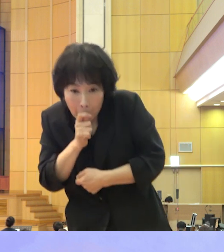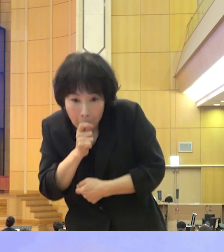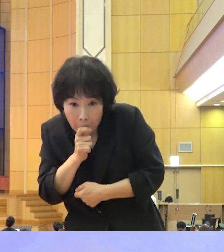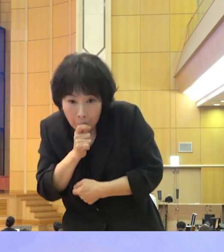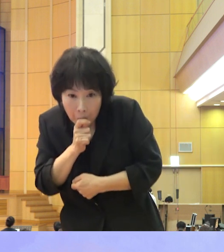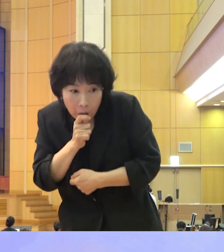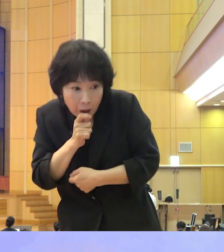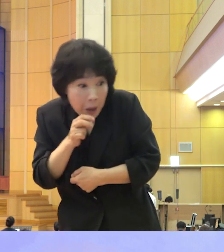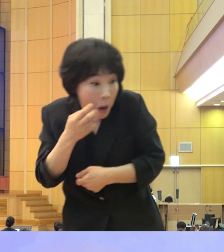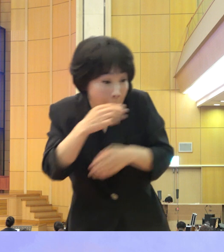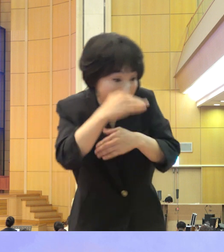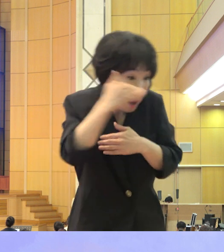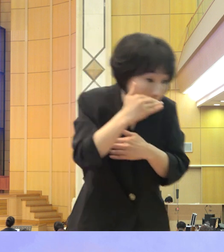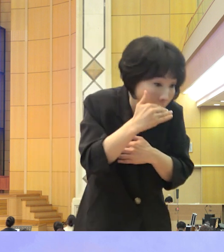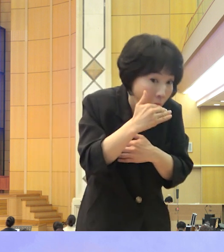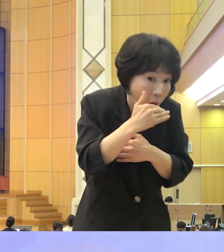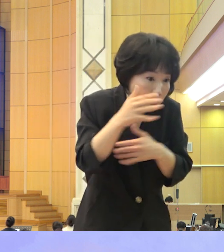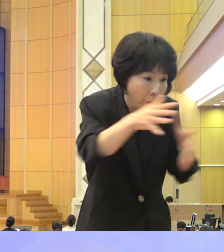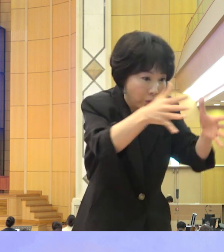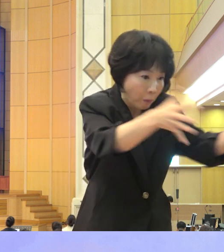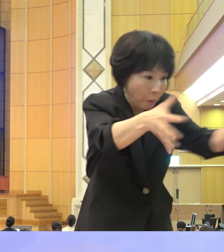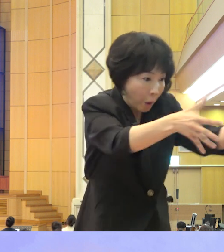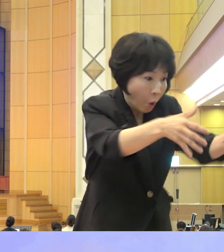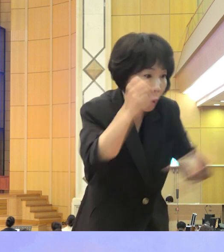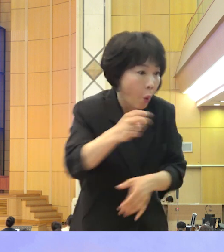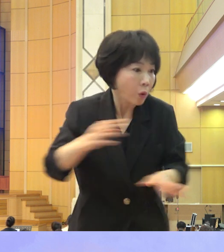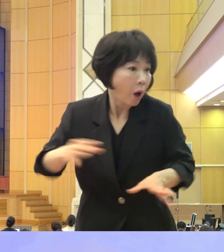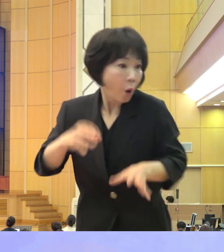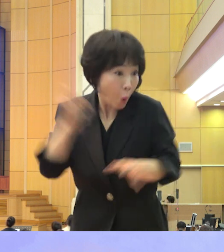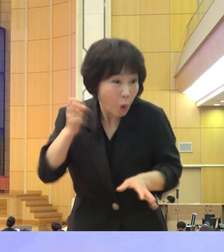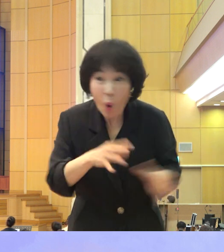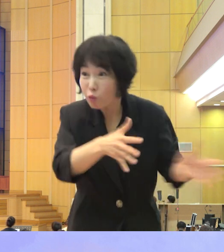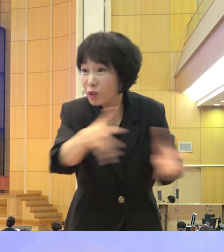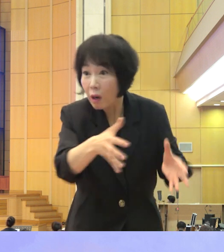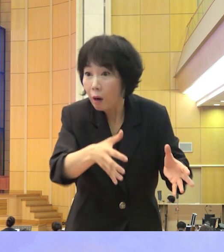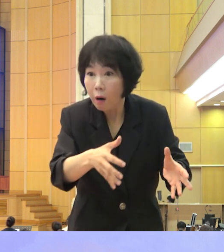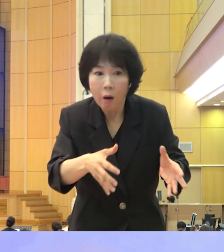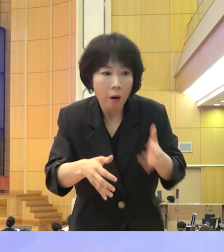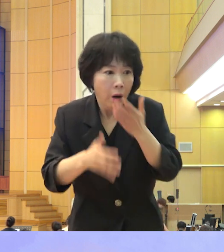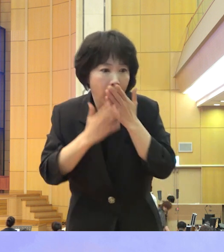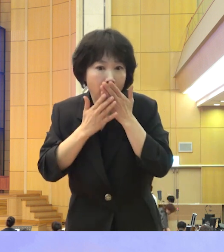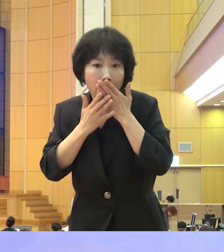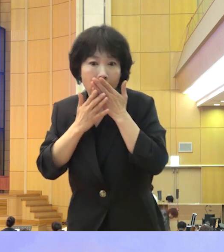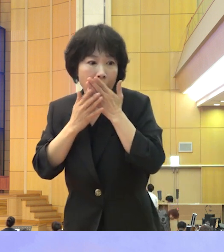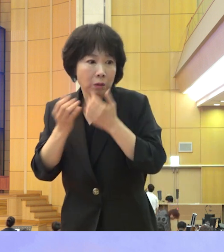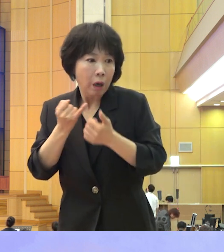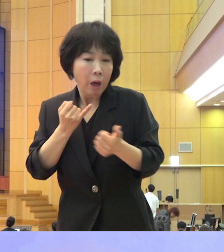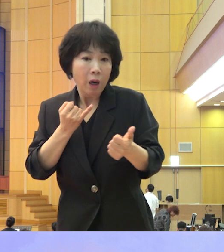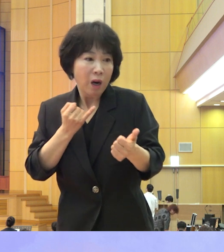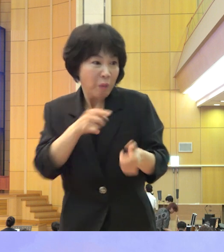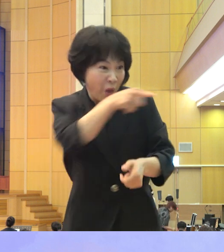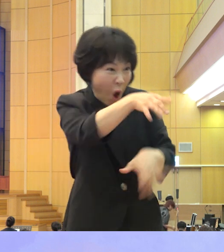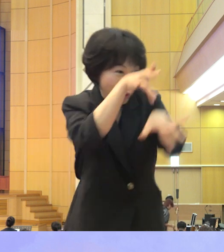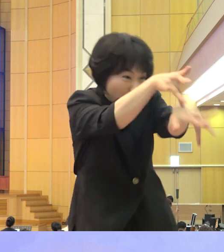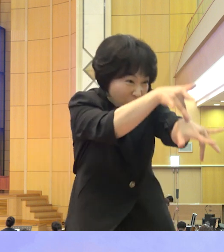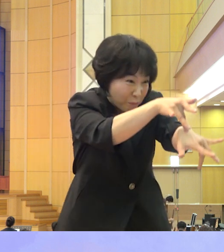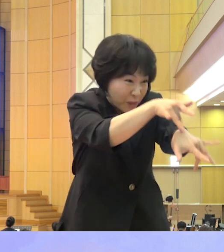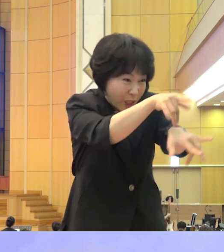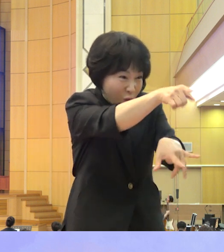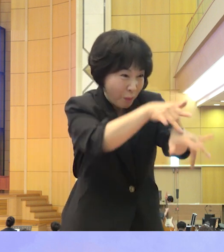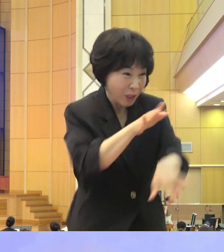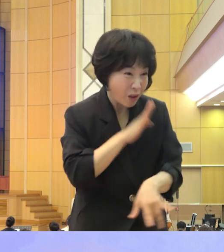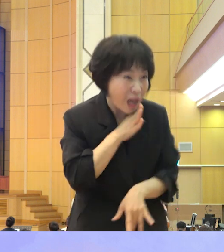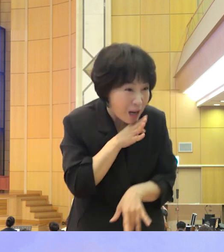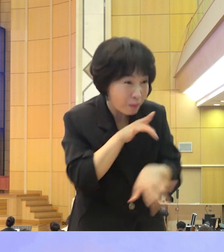움직이는 거예요. 또 얼마나 놀라서. 그래서 말을 했대요. 귀신이냐 사람이냐.